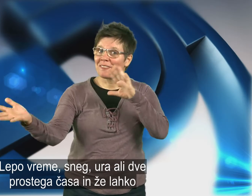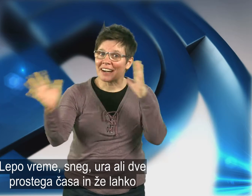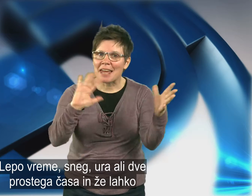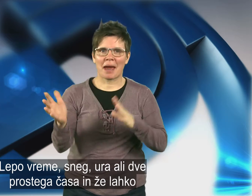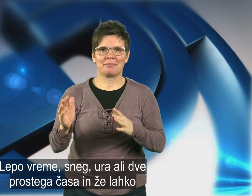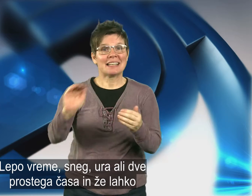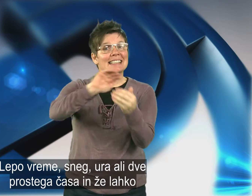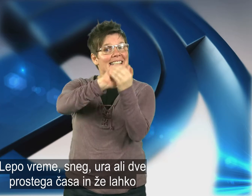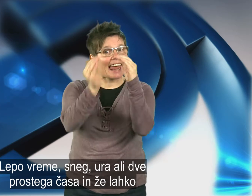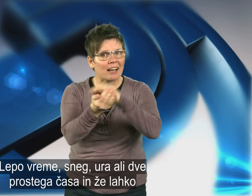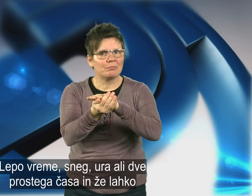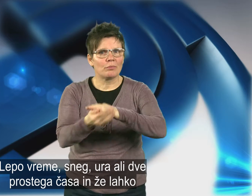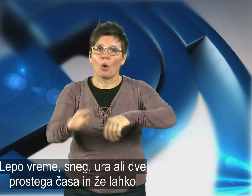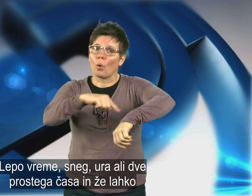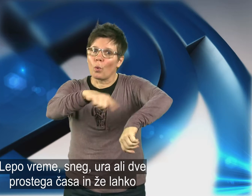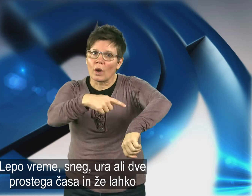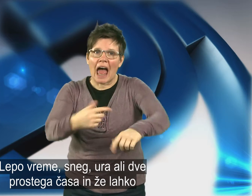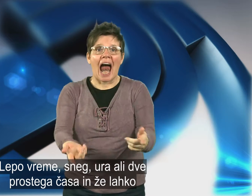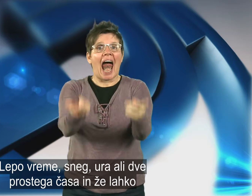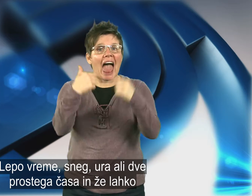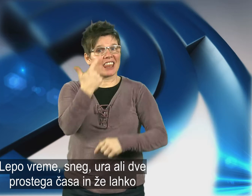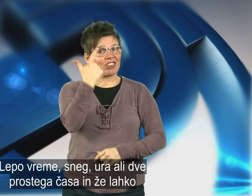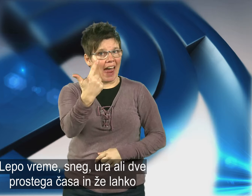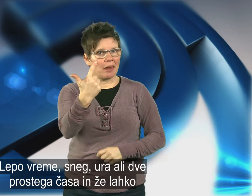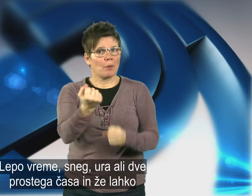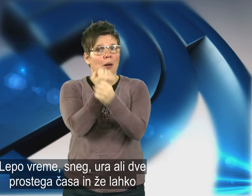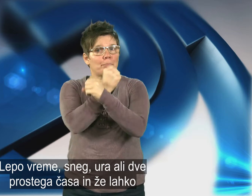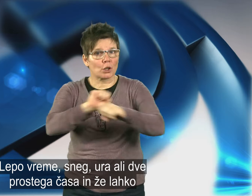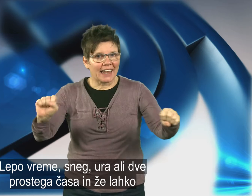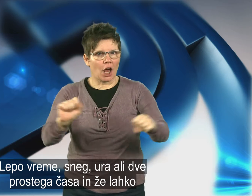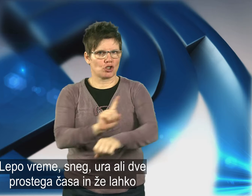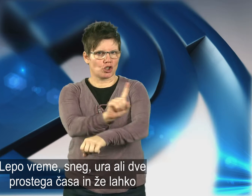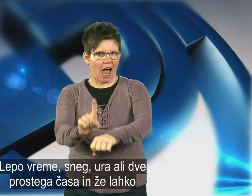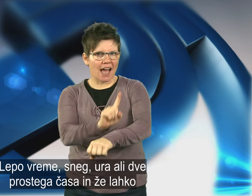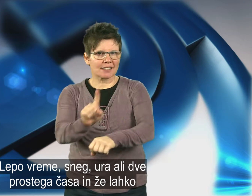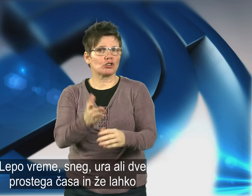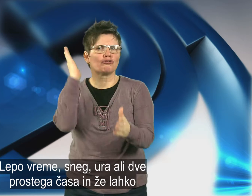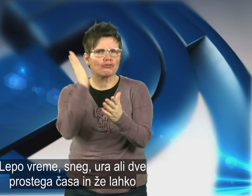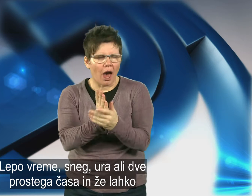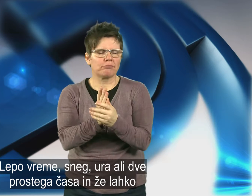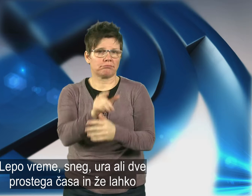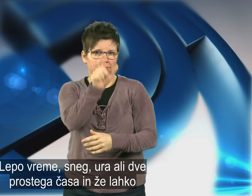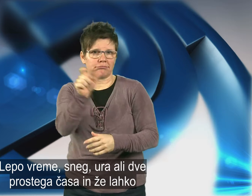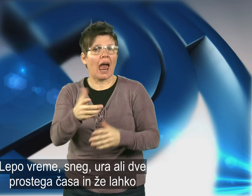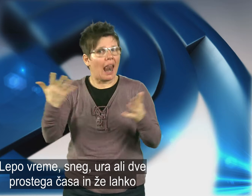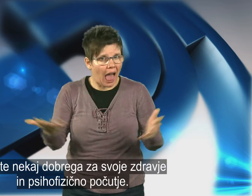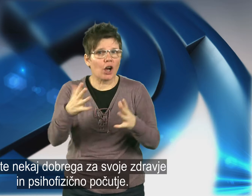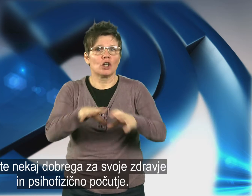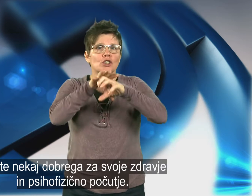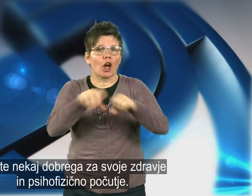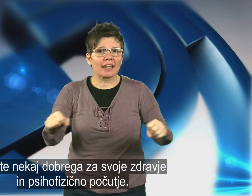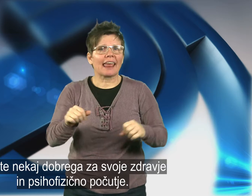Lepo vreme, sneg, ura ali dve prostega časa in že lahko storite nekaj dobrega za svoje zdravje